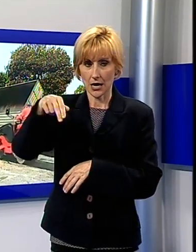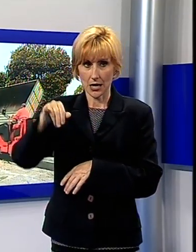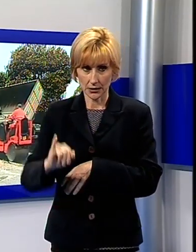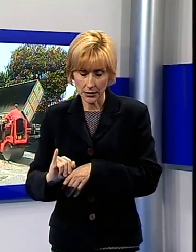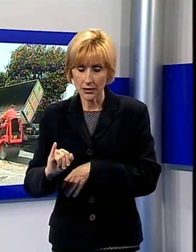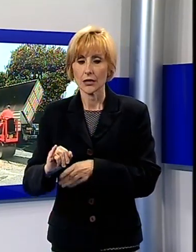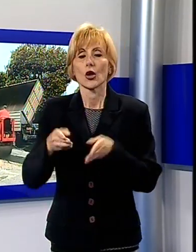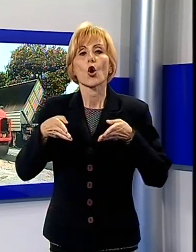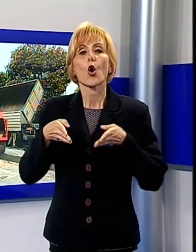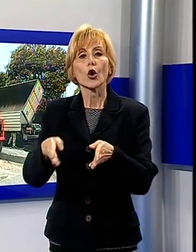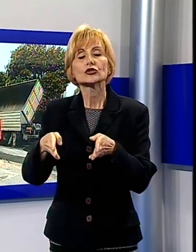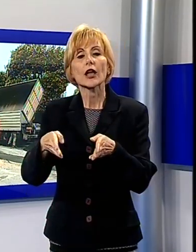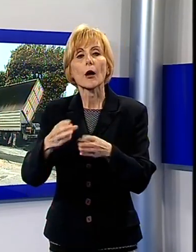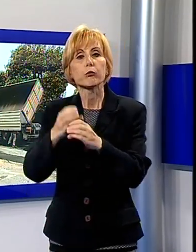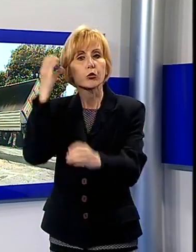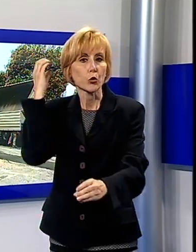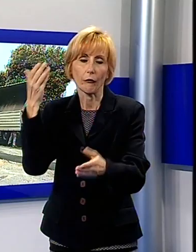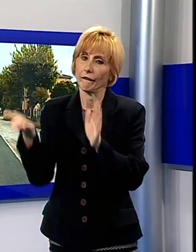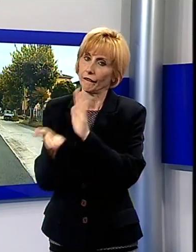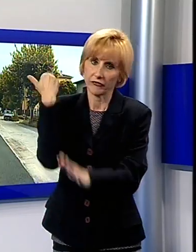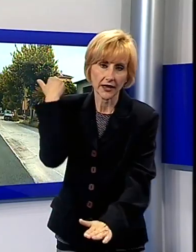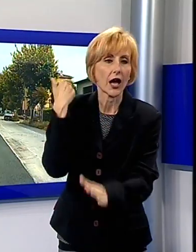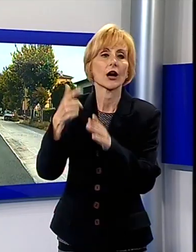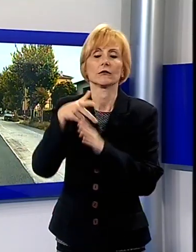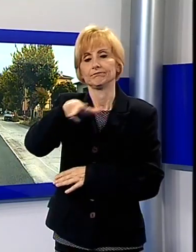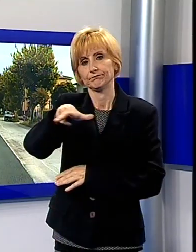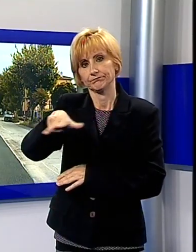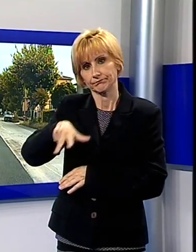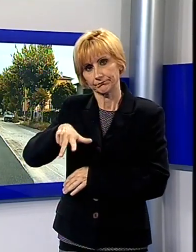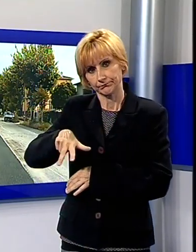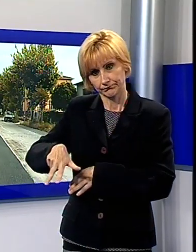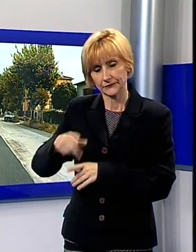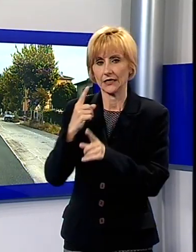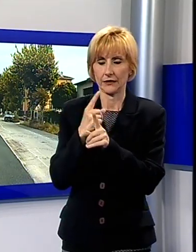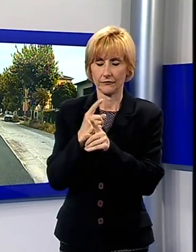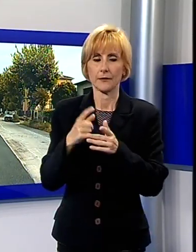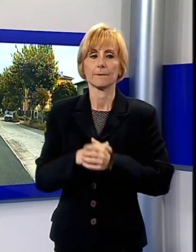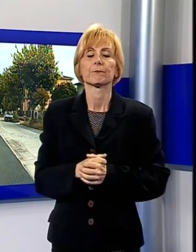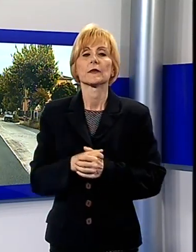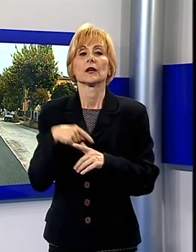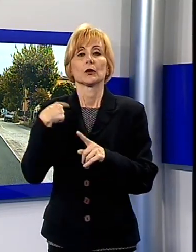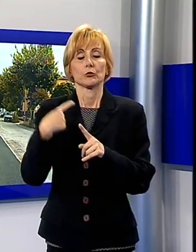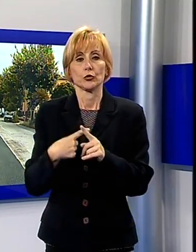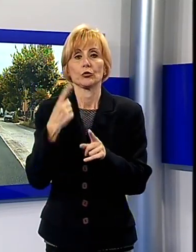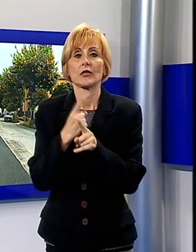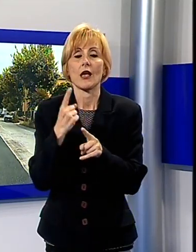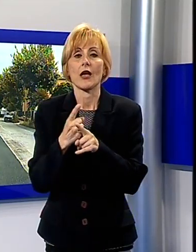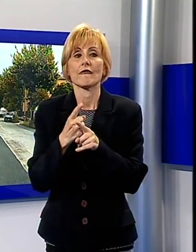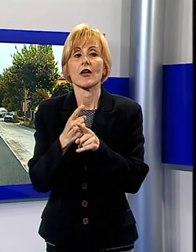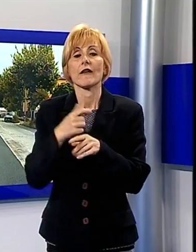mezzi pubblici inutilizzata da tempo. Terminati questi interventi, il cronoprogramma dei lavori prevede la riapertura di Viale Luporini,